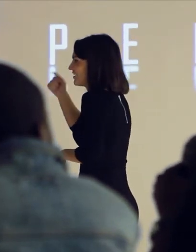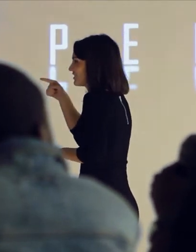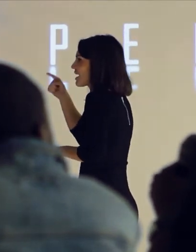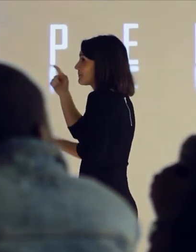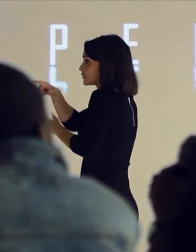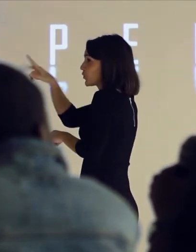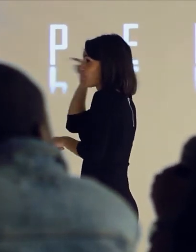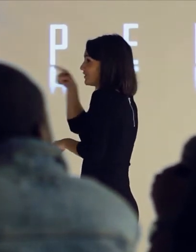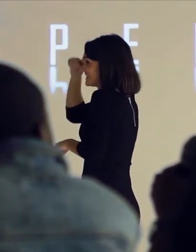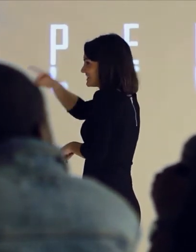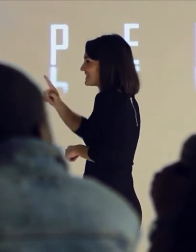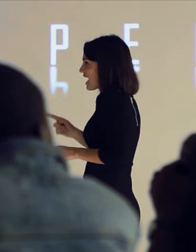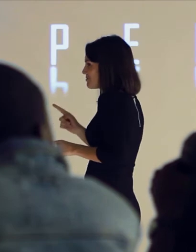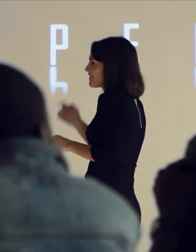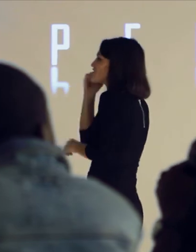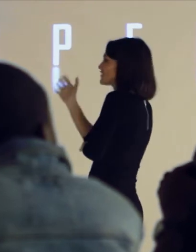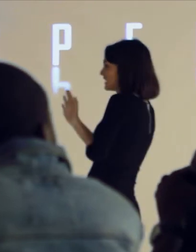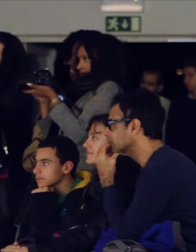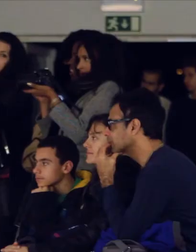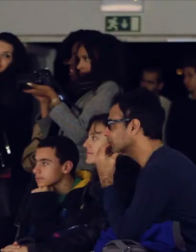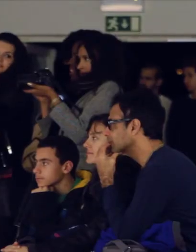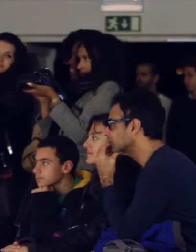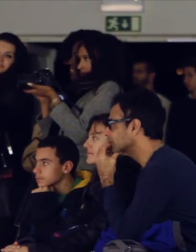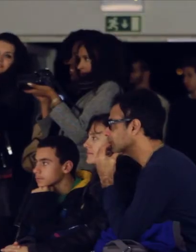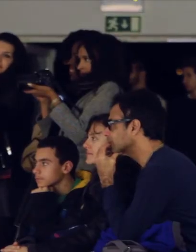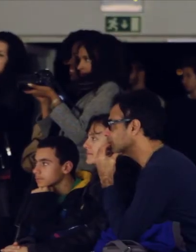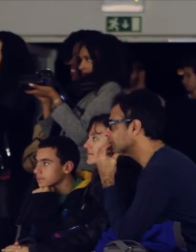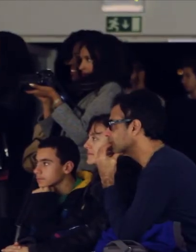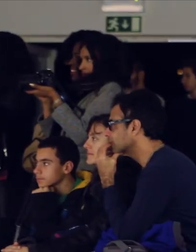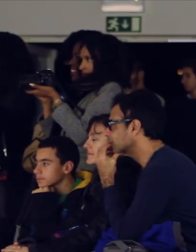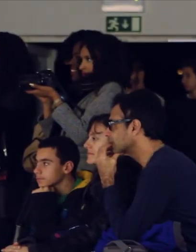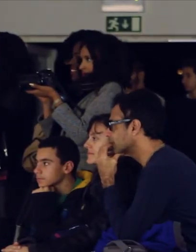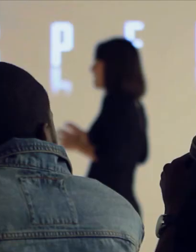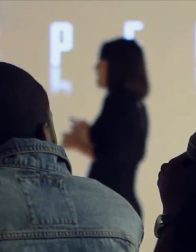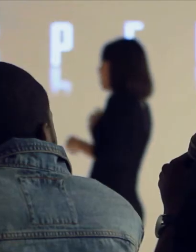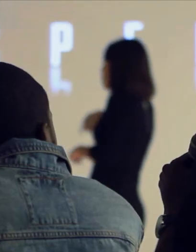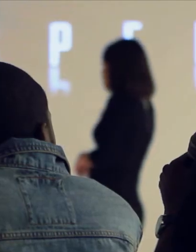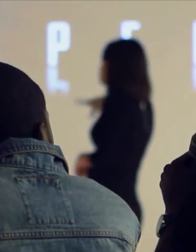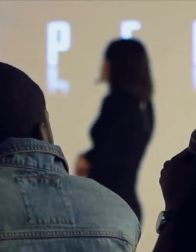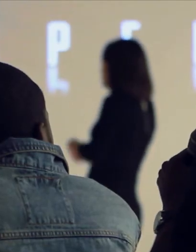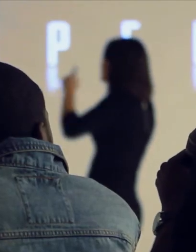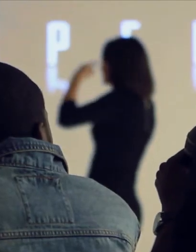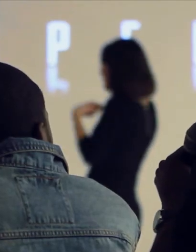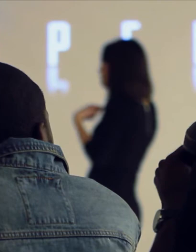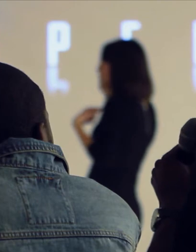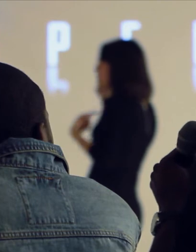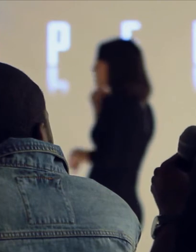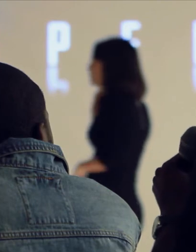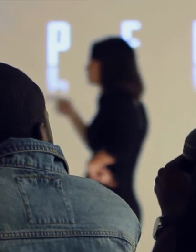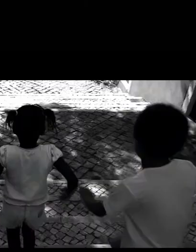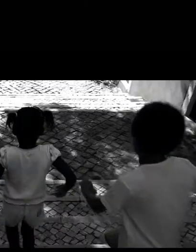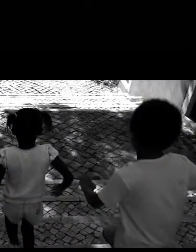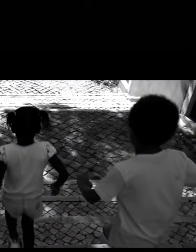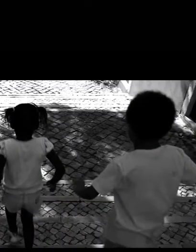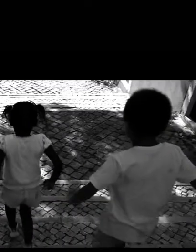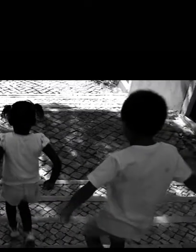vocês apercebem-se o que é que este som quer dizer. É uma coisa ou de terror ou... Portanto, nós sabemos isto que ouvimos, mas as pessoas que não ouvem, como é que elas interpretam